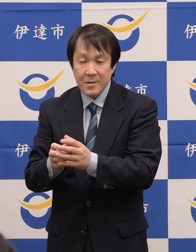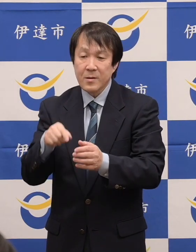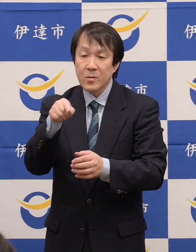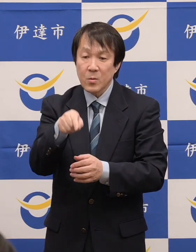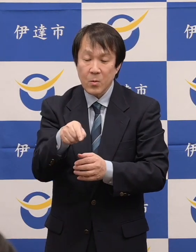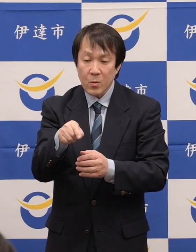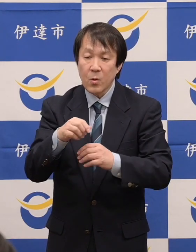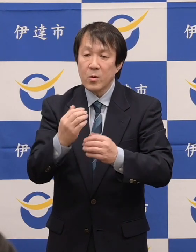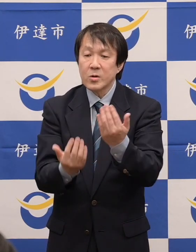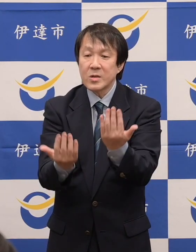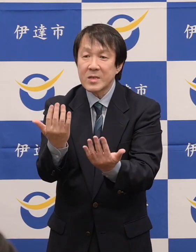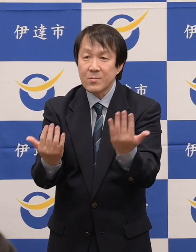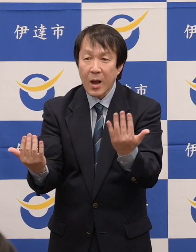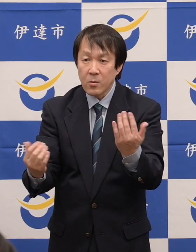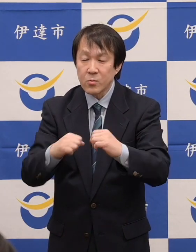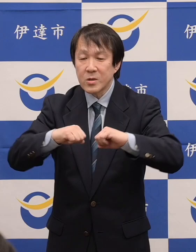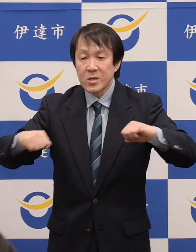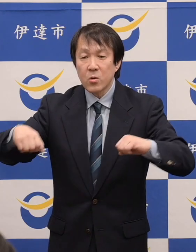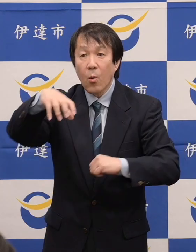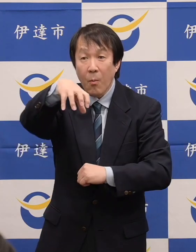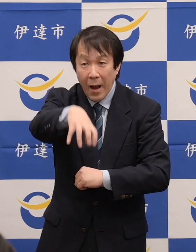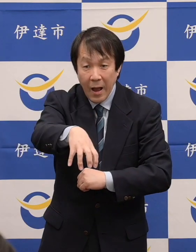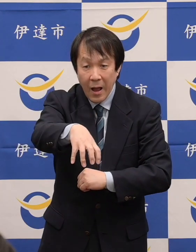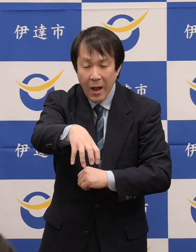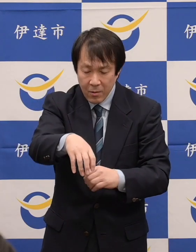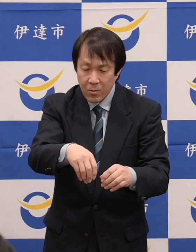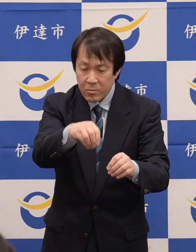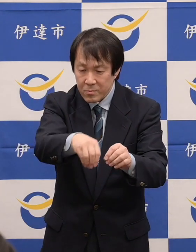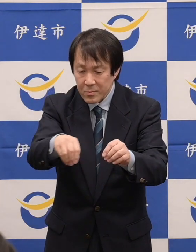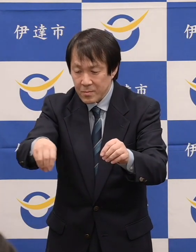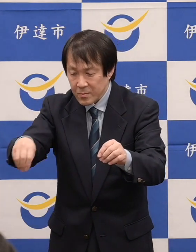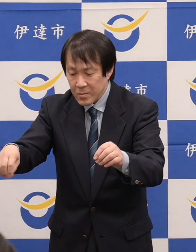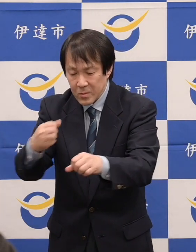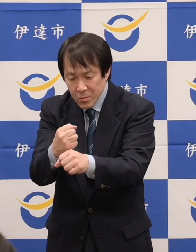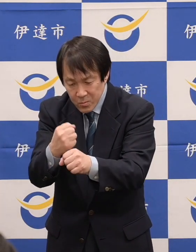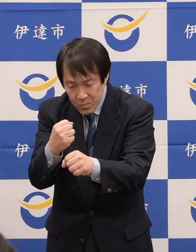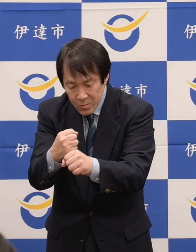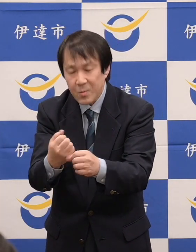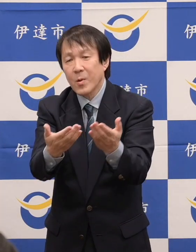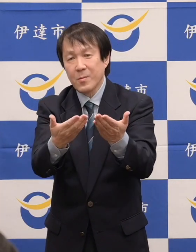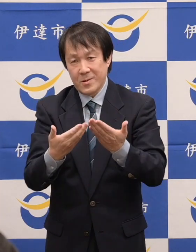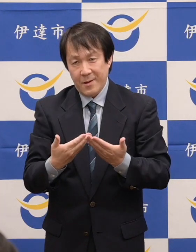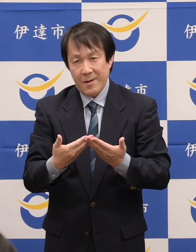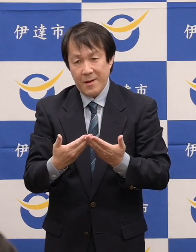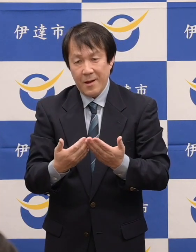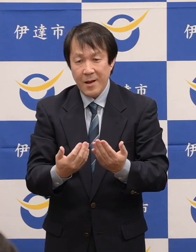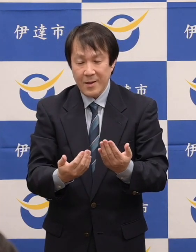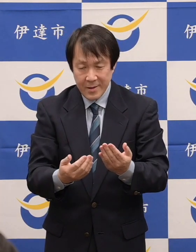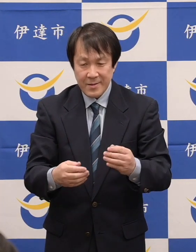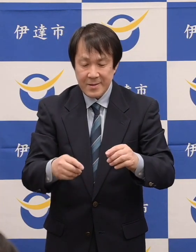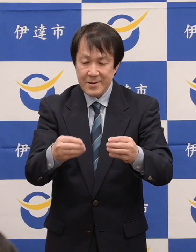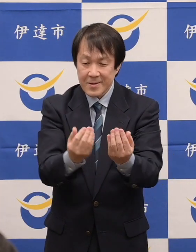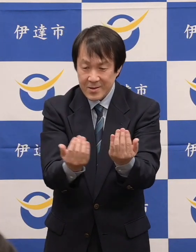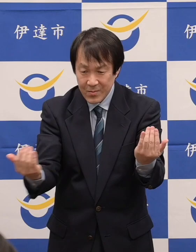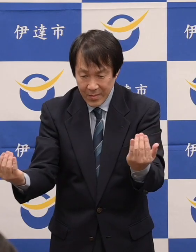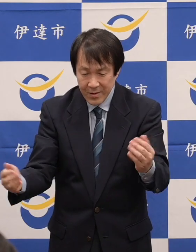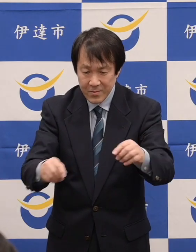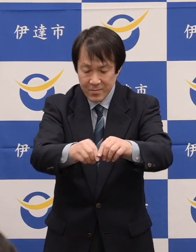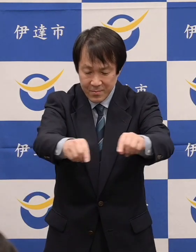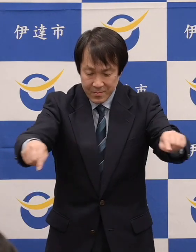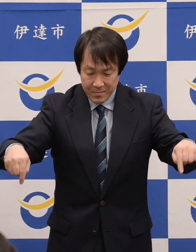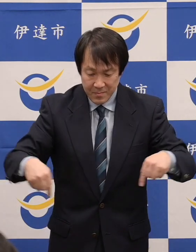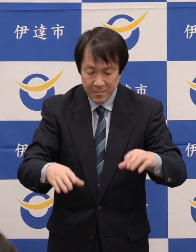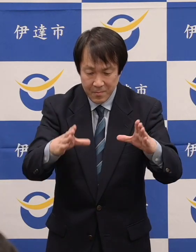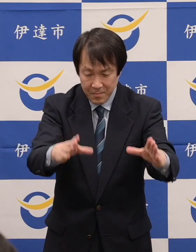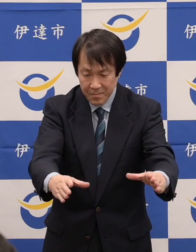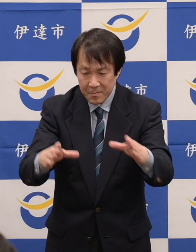の芝生広場を作っていただきました。芝生の張り方をやってもらっています。で